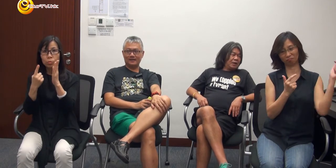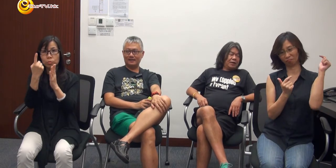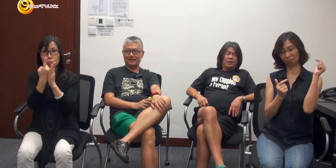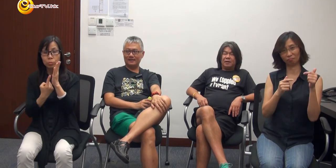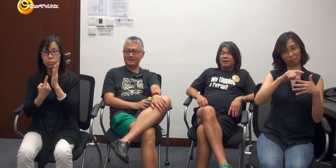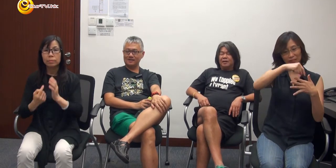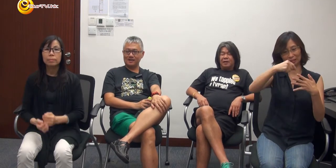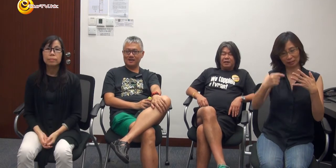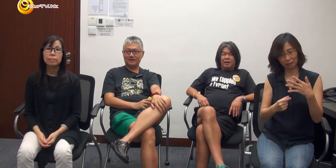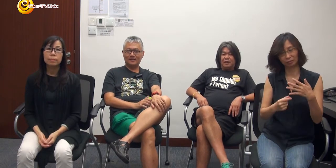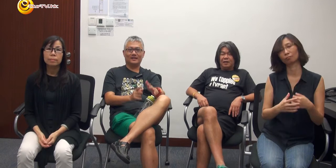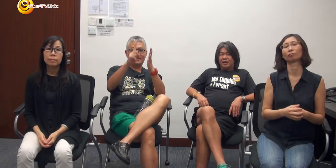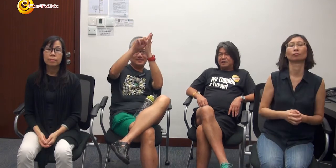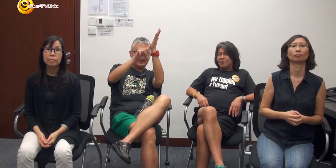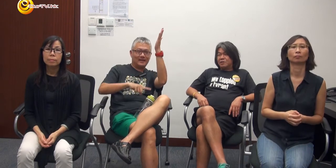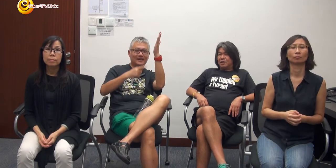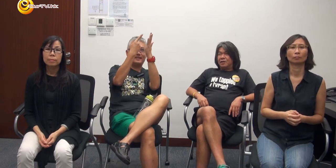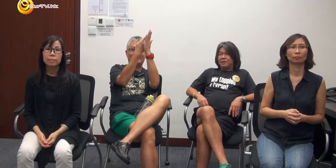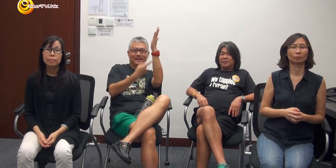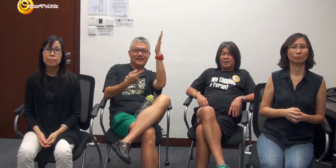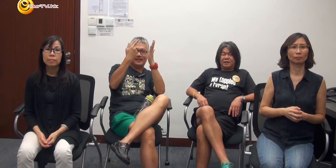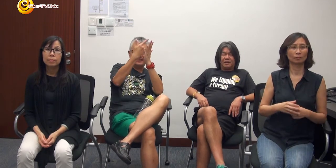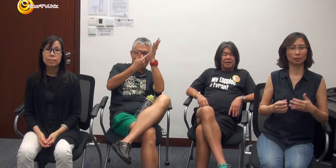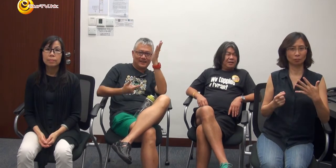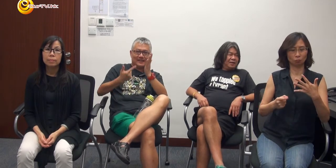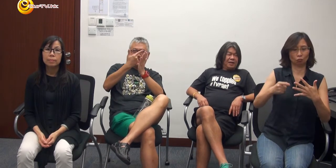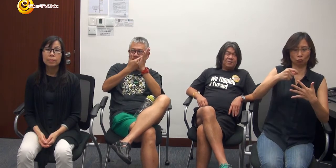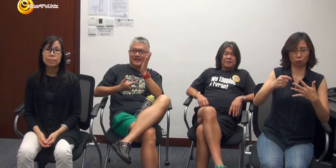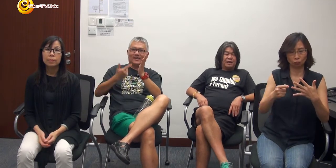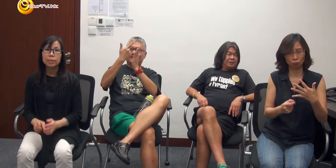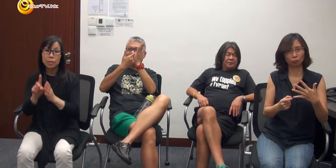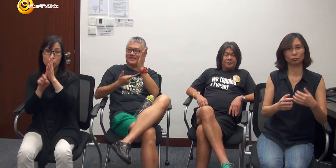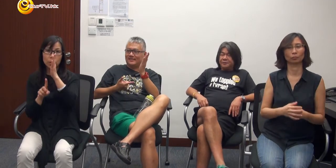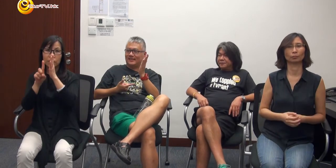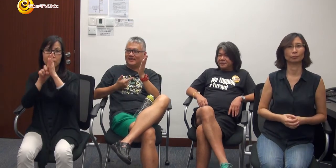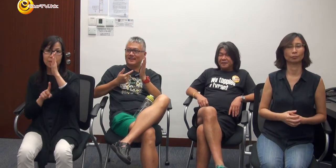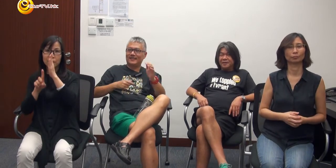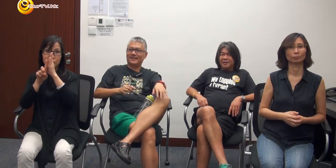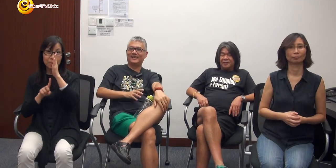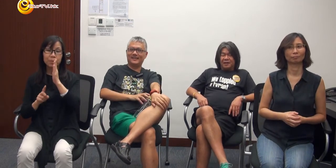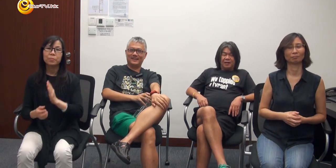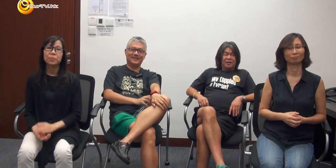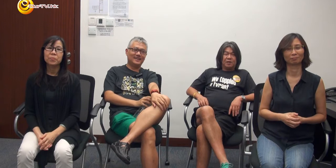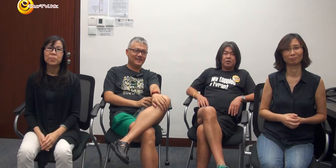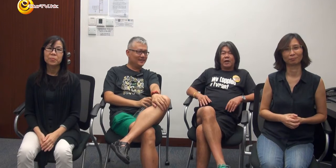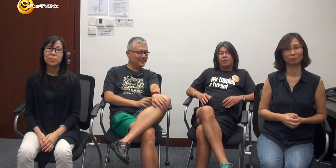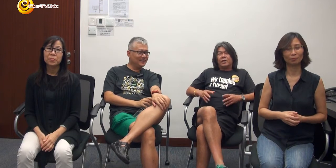係。 跌啊跌啊跌啊跌啊！我識咗，所以跌啊。 係啊，咁所以其實我自己覺